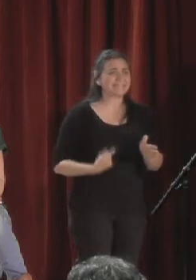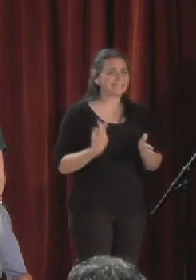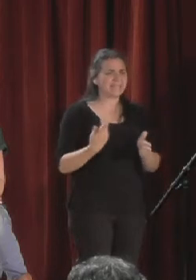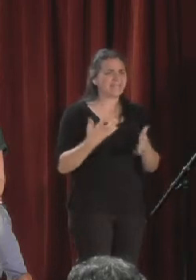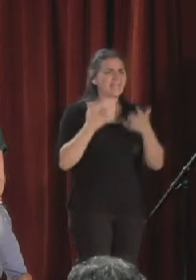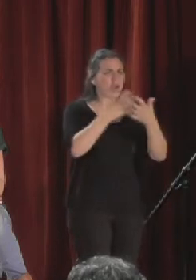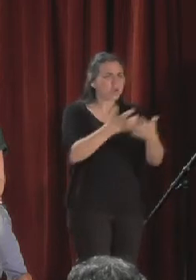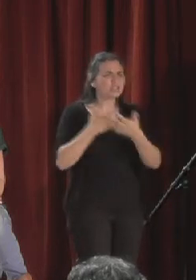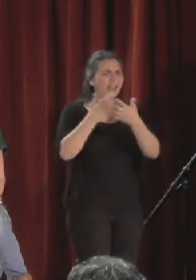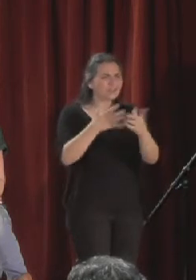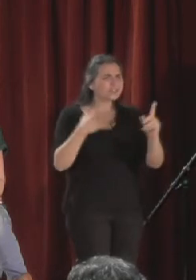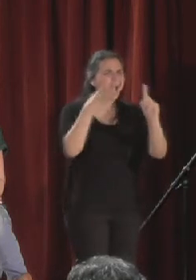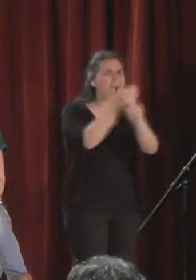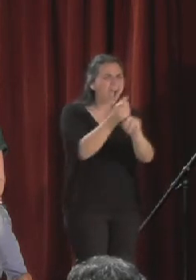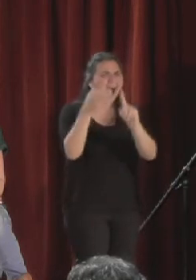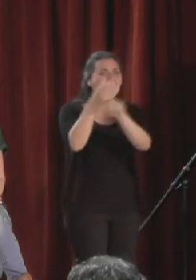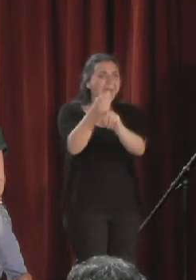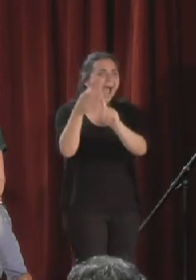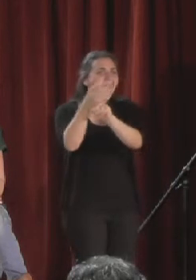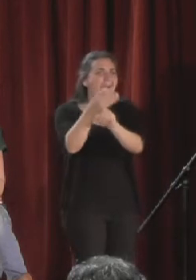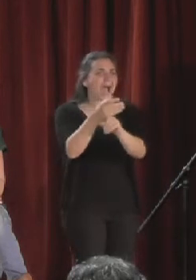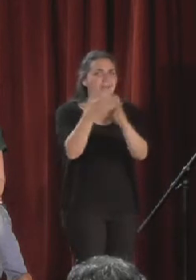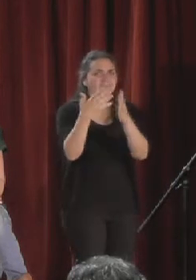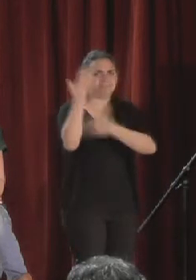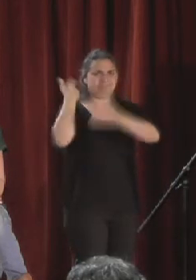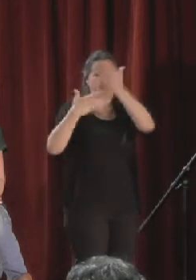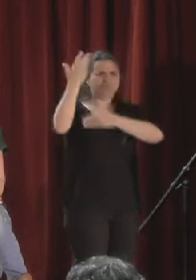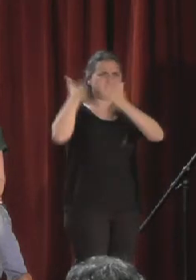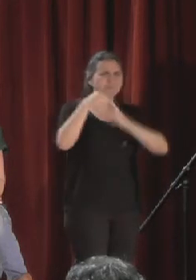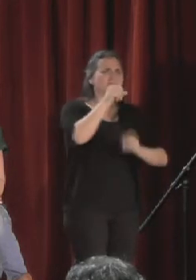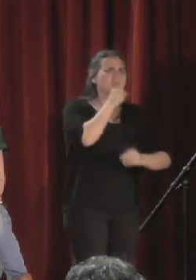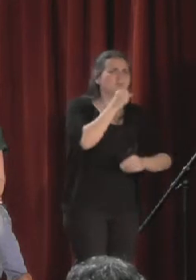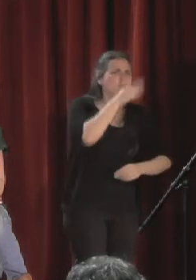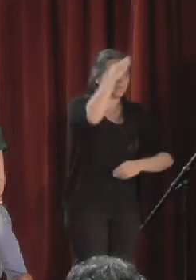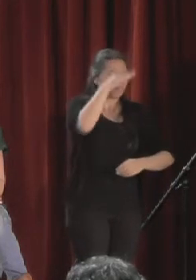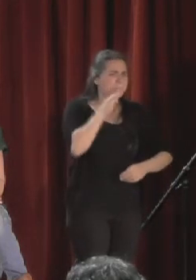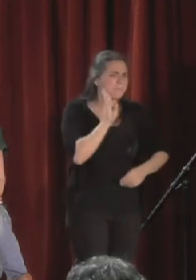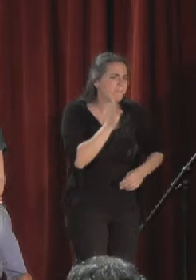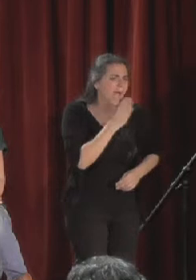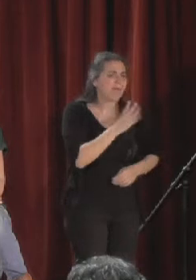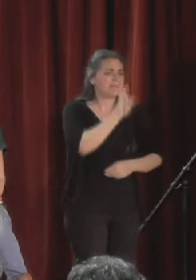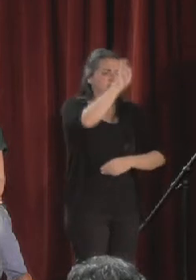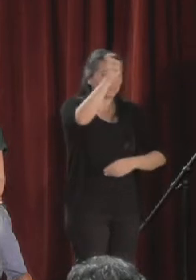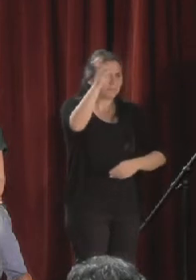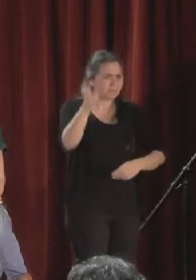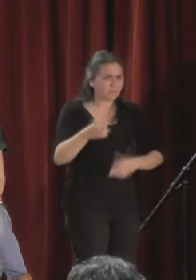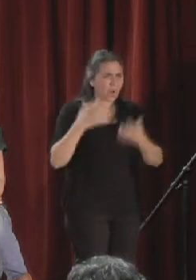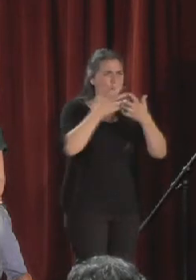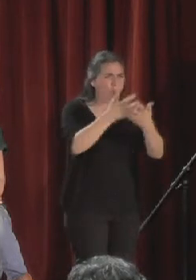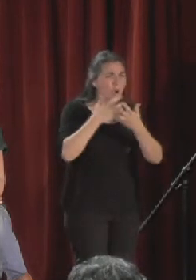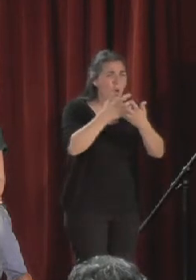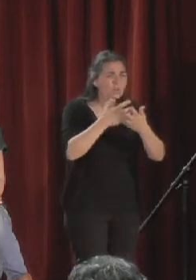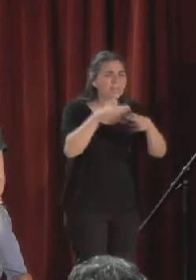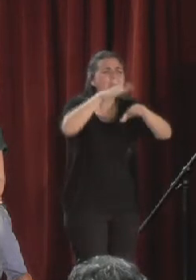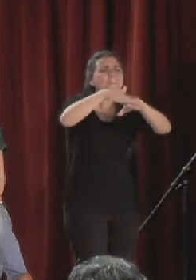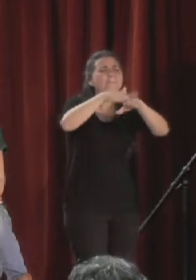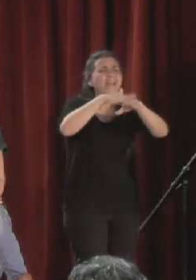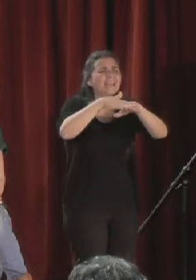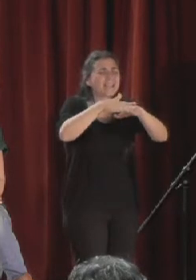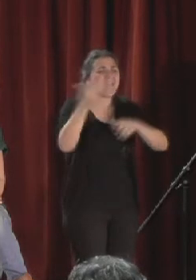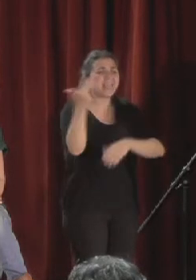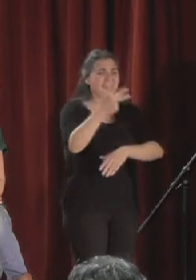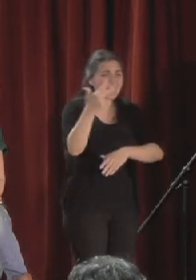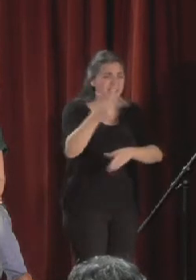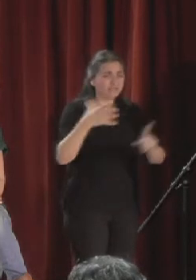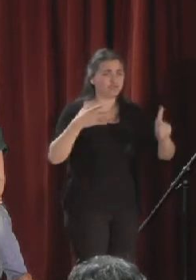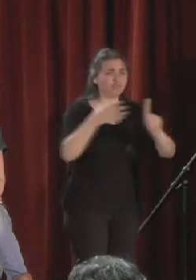todas esas conquistas que fixeron as nosas aboas, as nosas nais, os nosos pais, que loitaron por ter liberdades e ter dereitos.